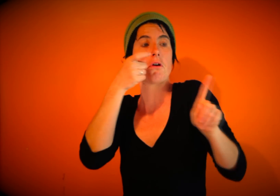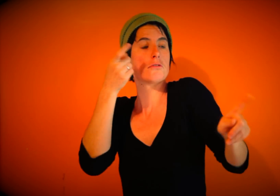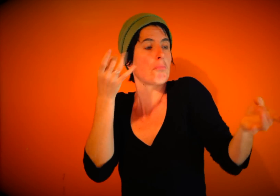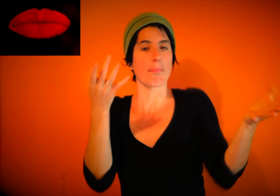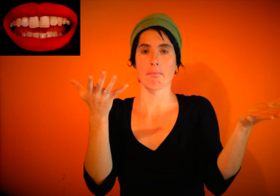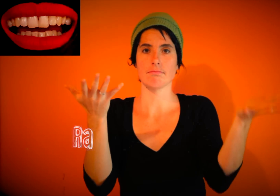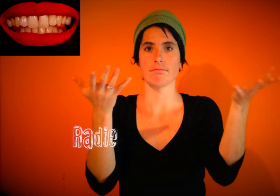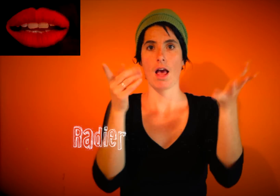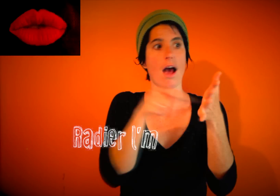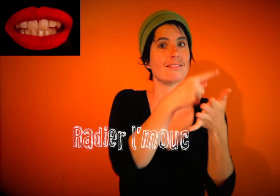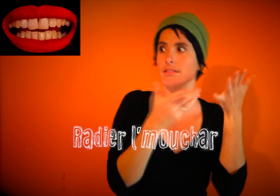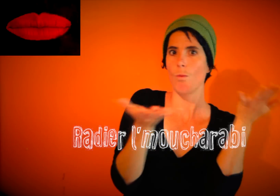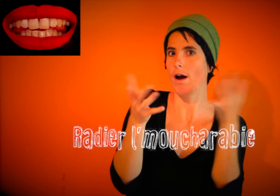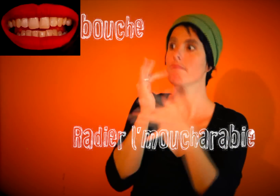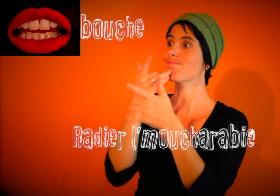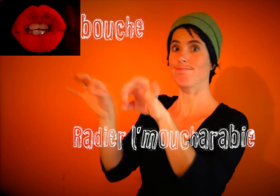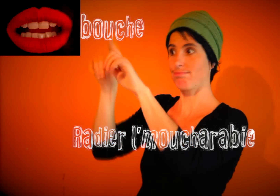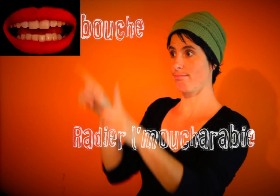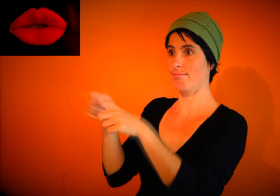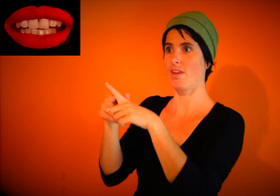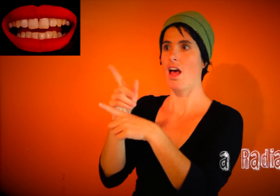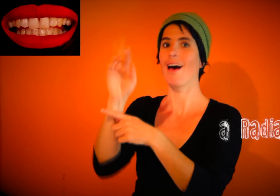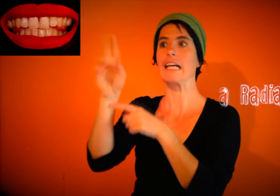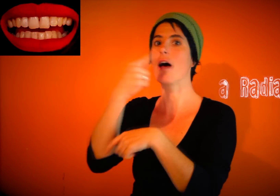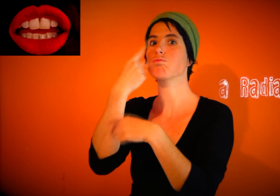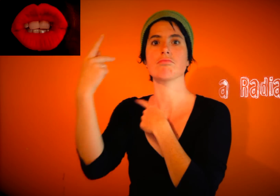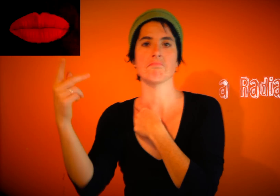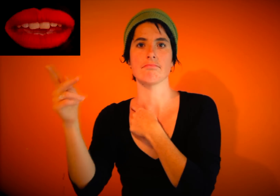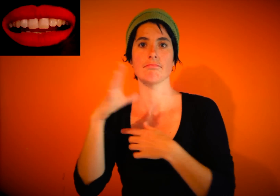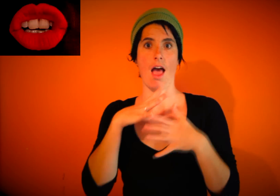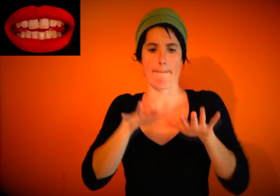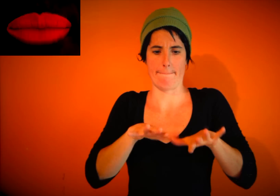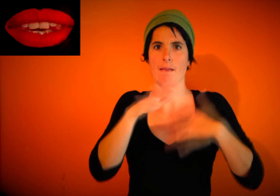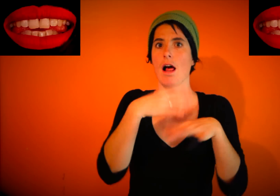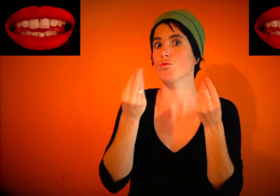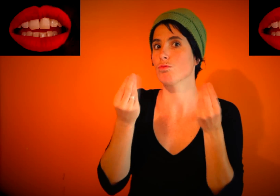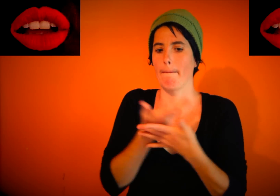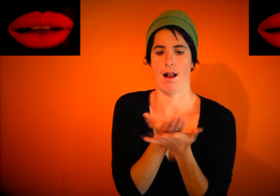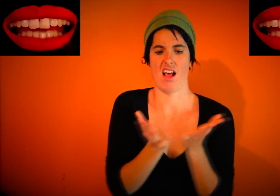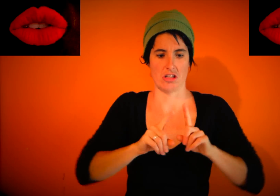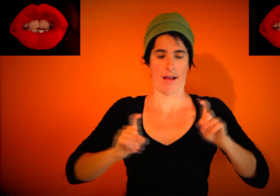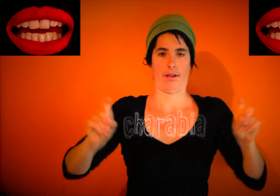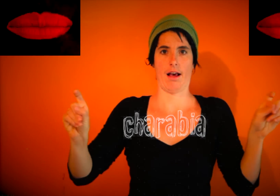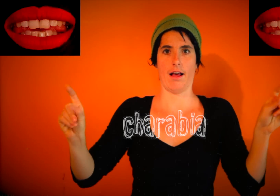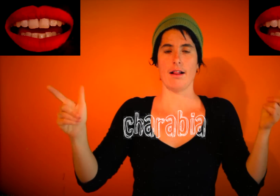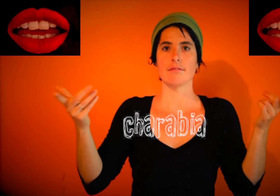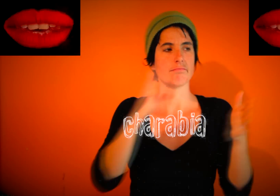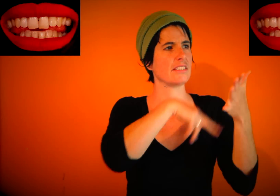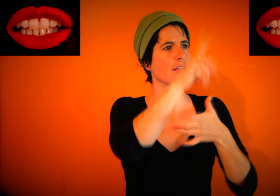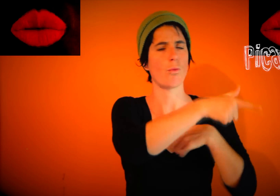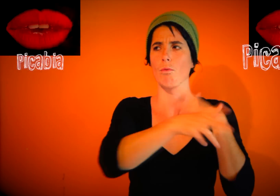défaut d'autres issues, radier le moucharabié, de la bouche à radia, se mélanger les pieds, en plat du